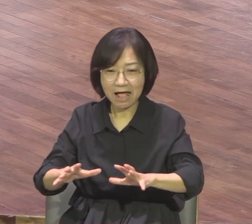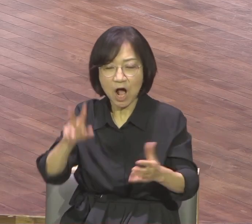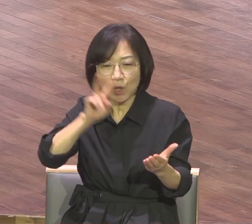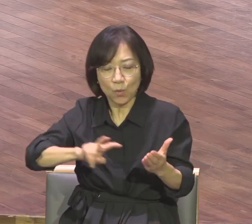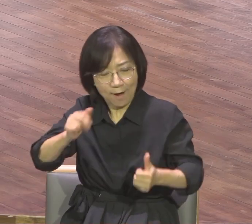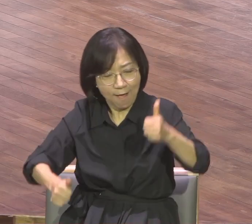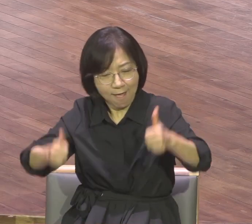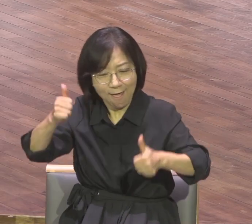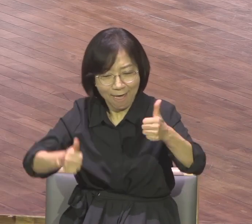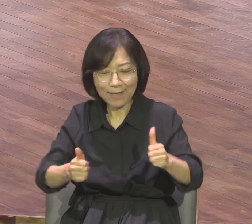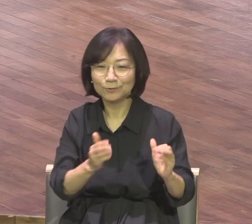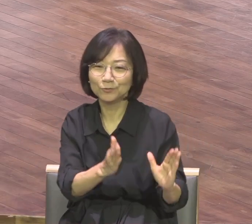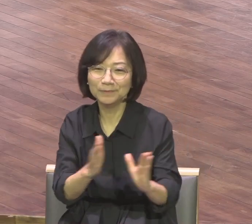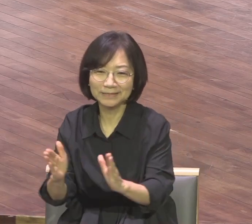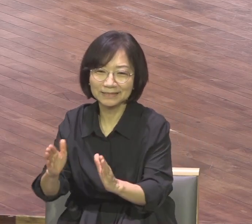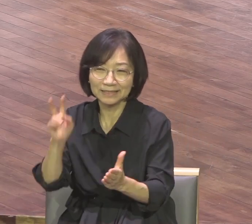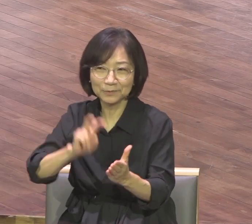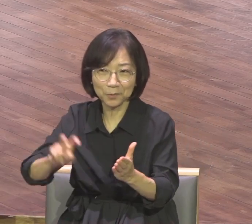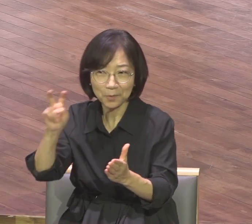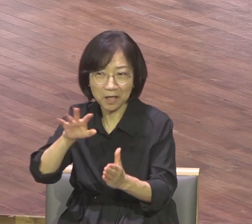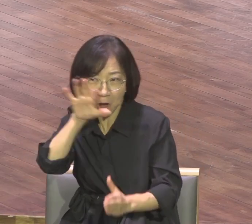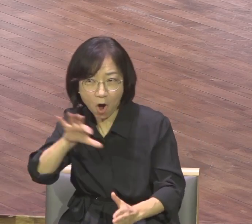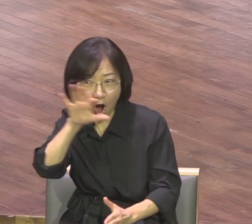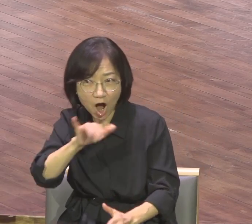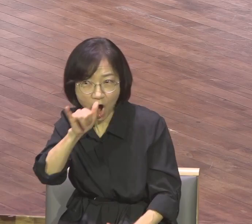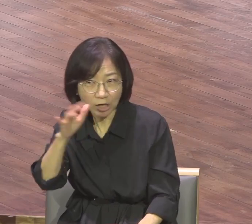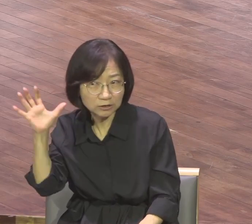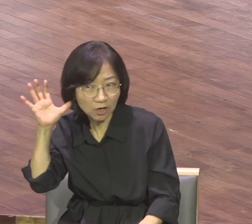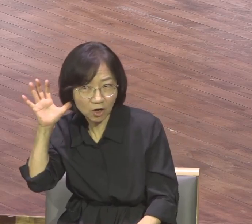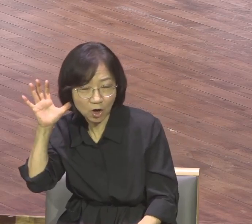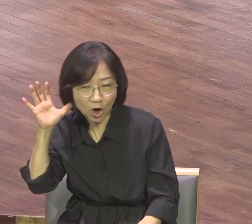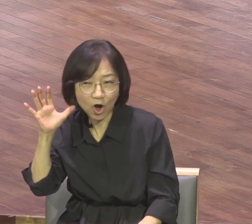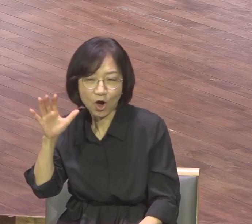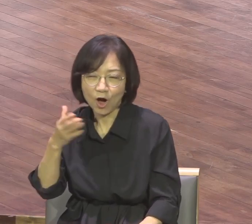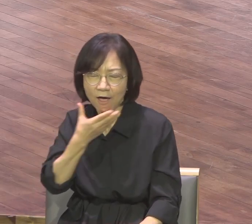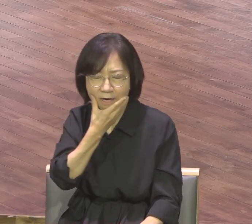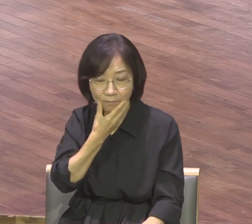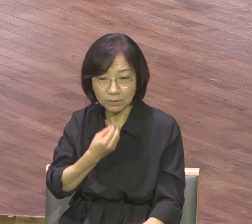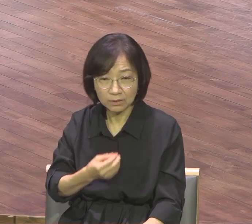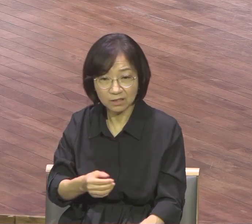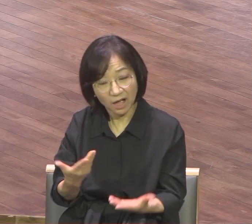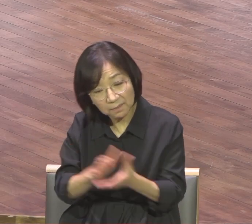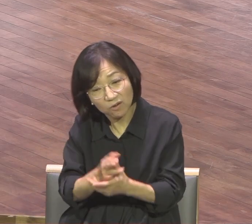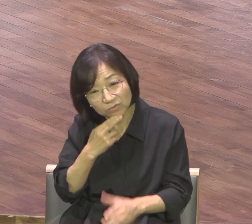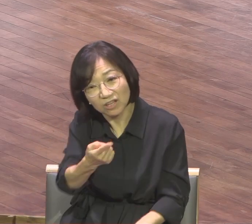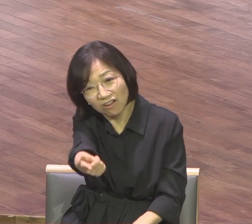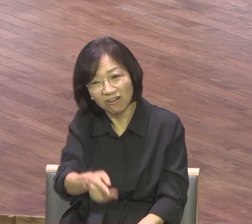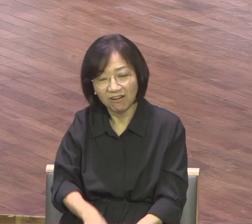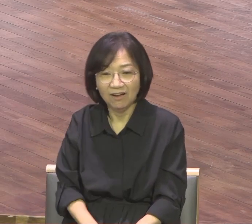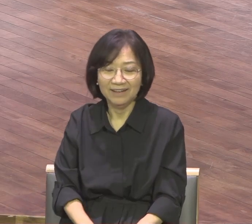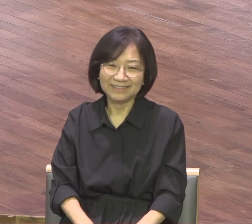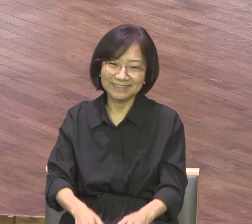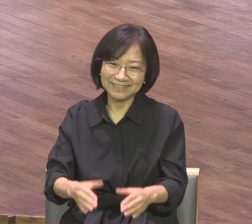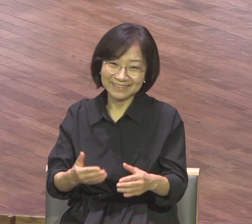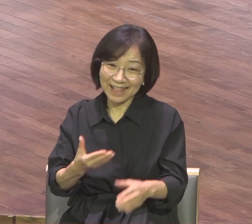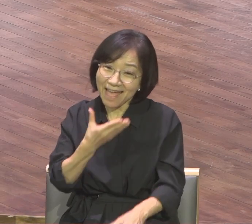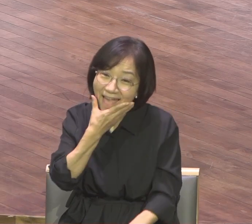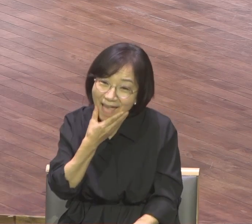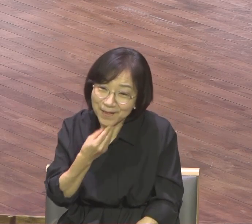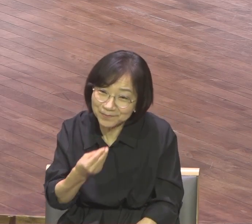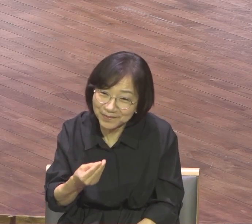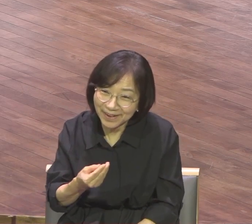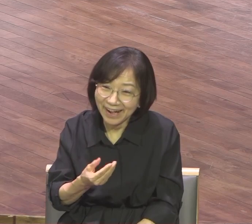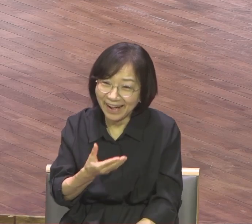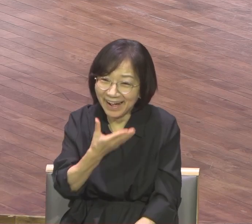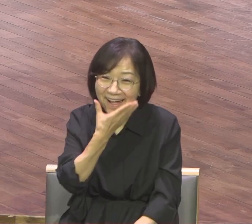모습들 보니까 너무 행복해 보여. 아멘 안 하나? 행복해 보인다는데 아멘도 안